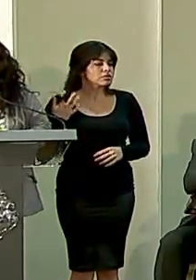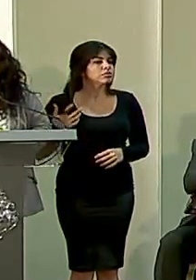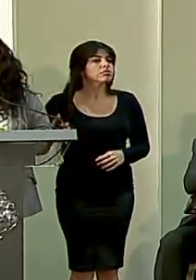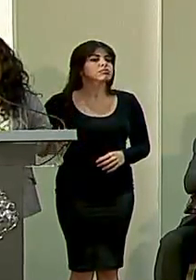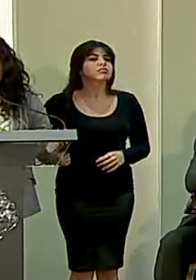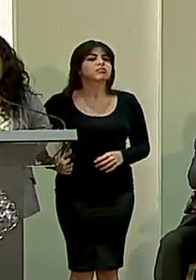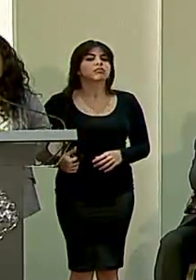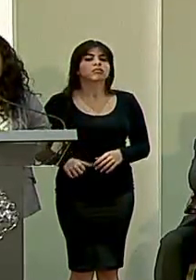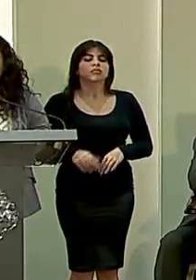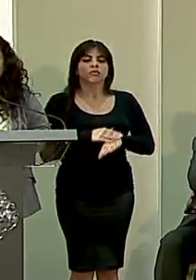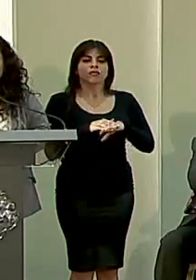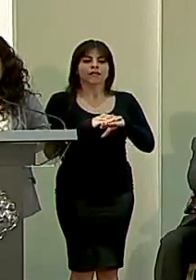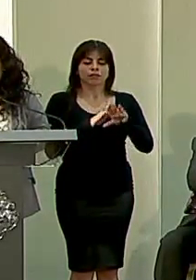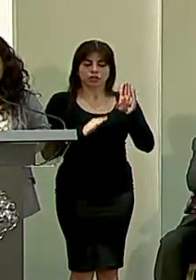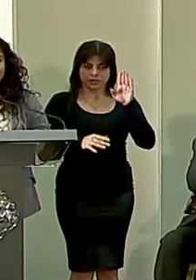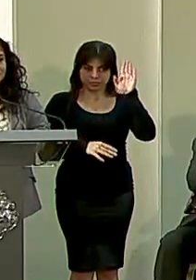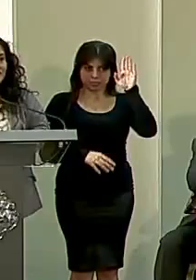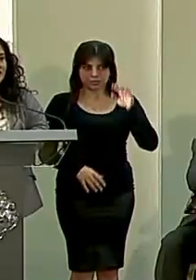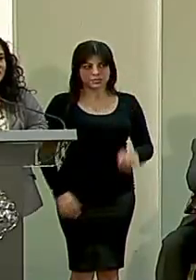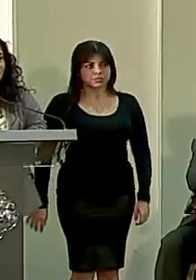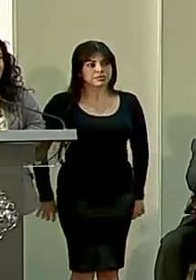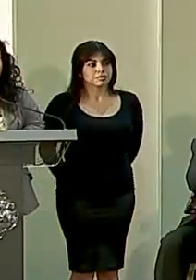como siempre, levantemos la mano.